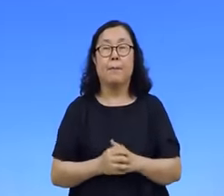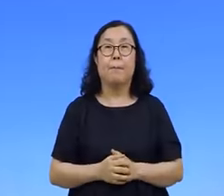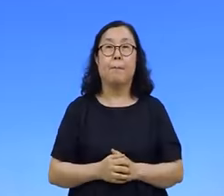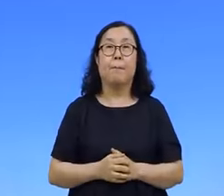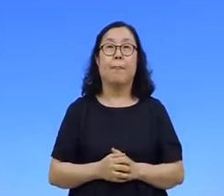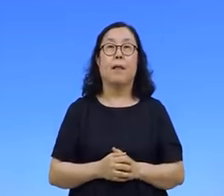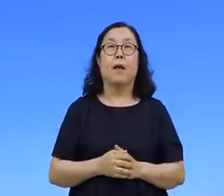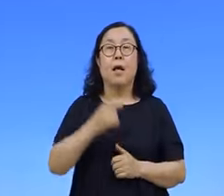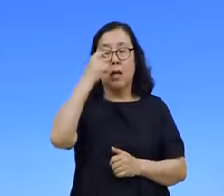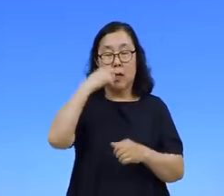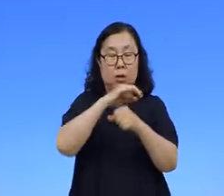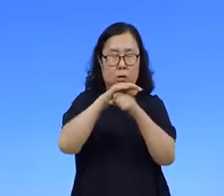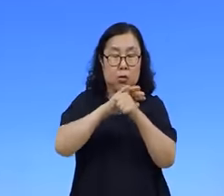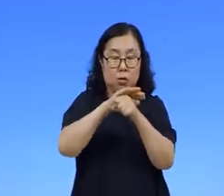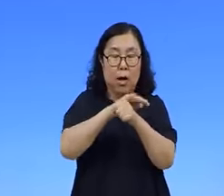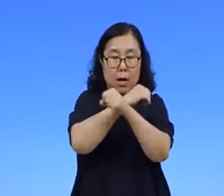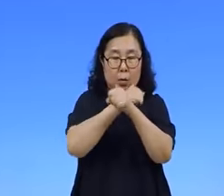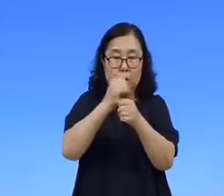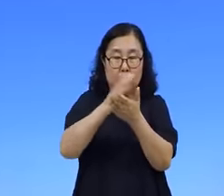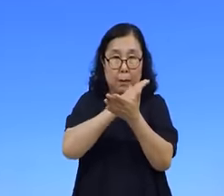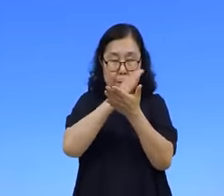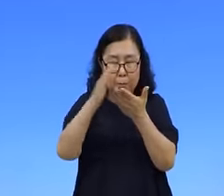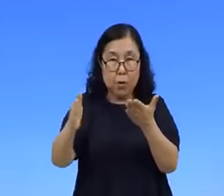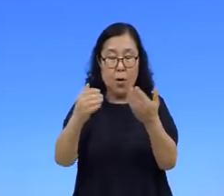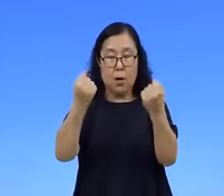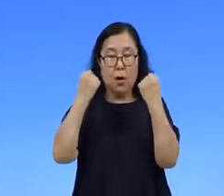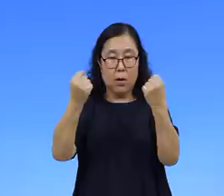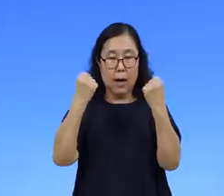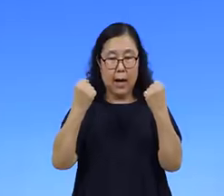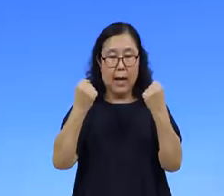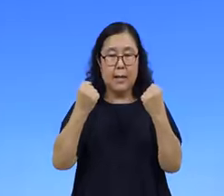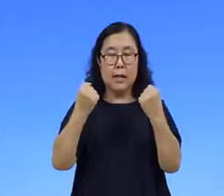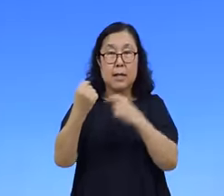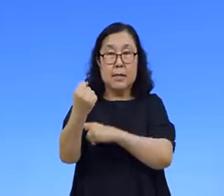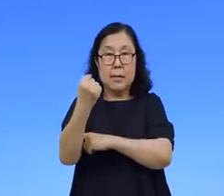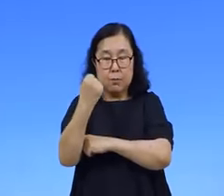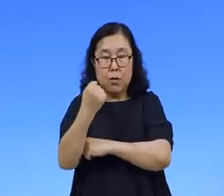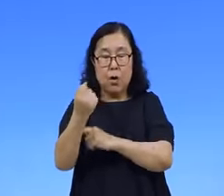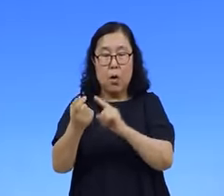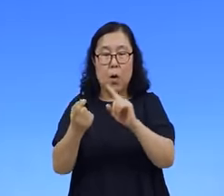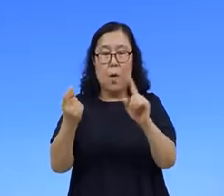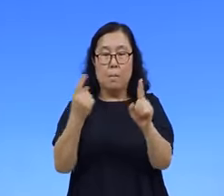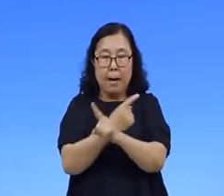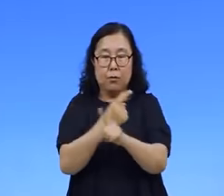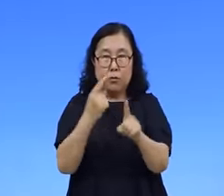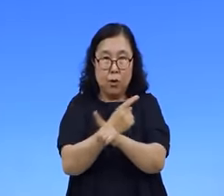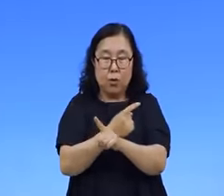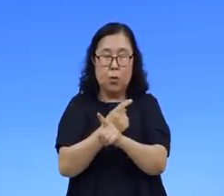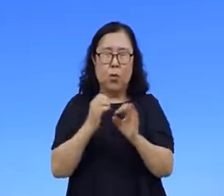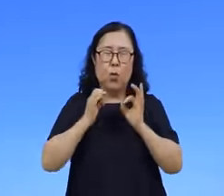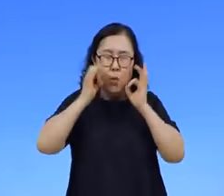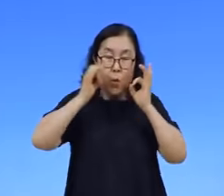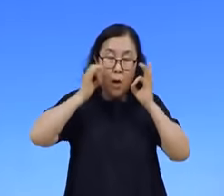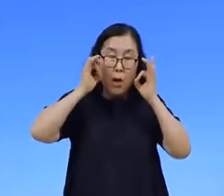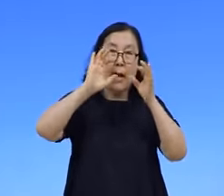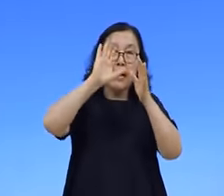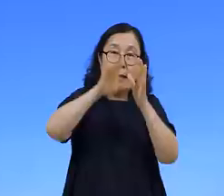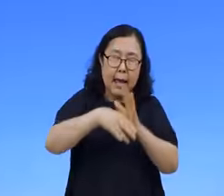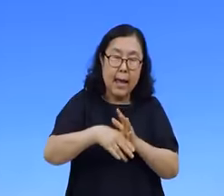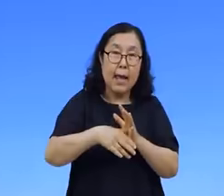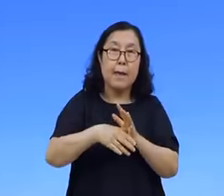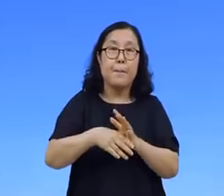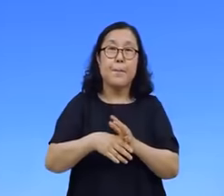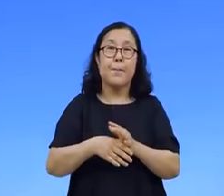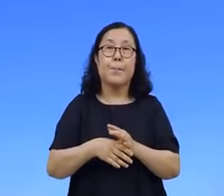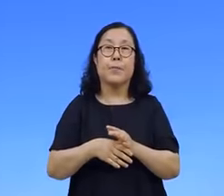분노의 에너지를 긍휼과 용서 베품으로 이런 건강한 에너지로 바꾸려고 몸부림을 칠 때 더 중요한 게